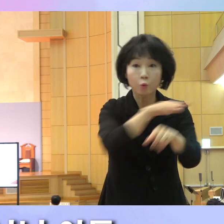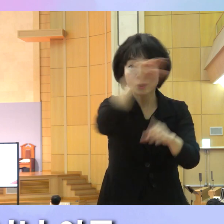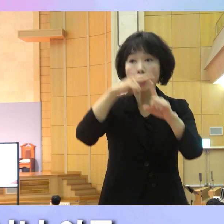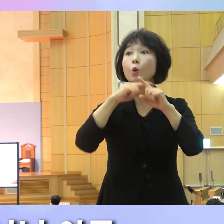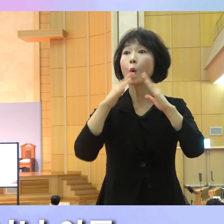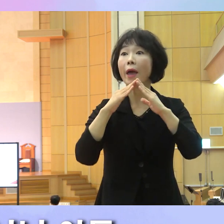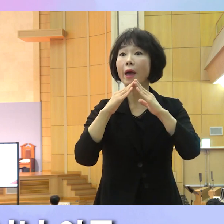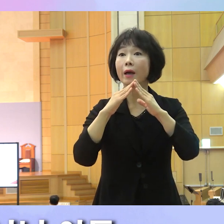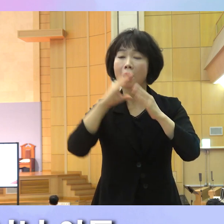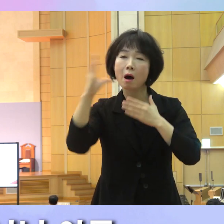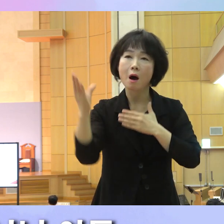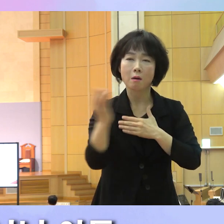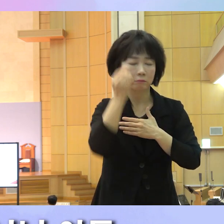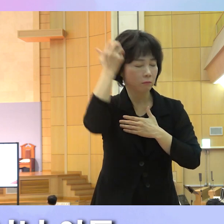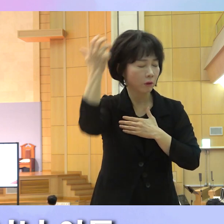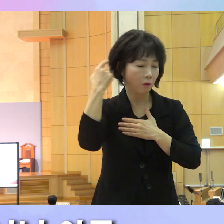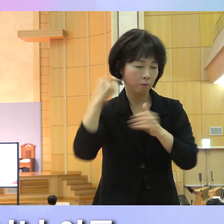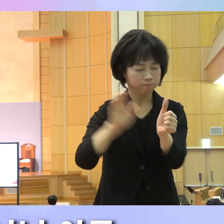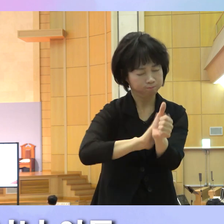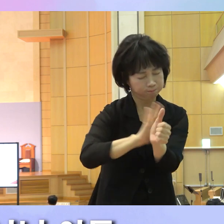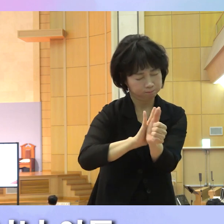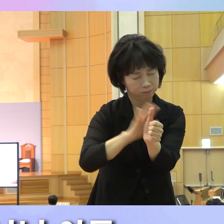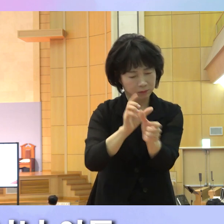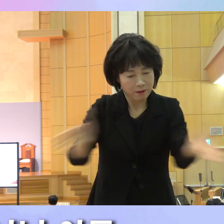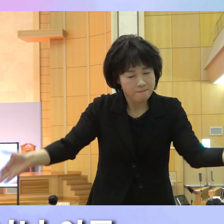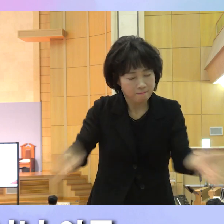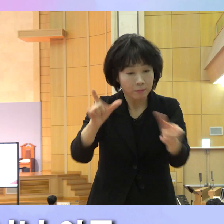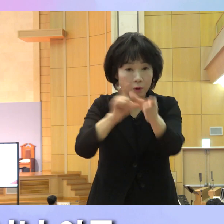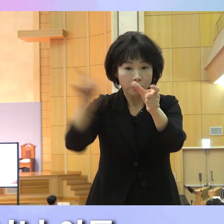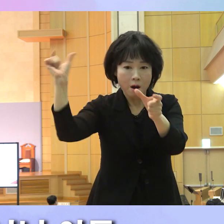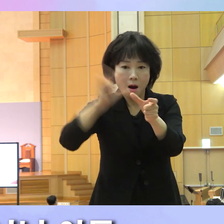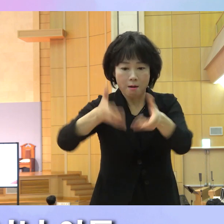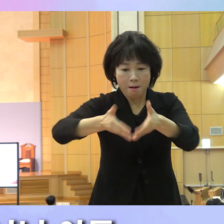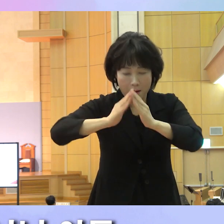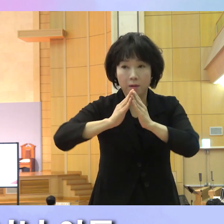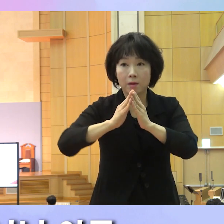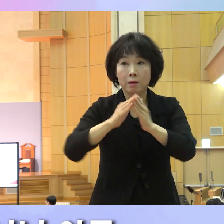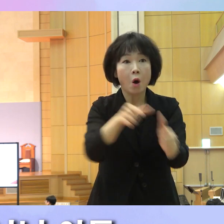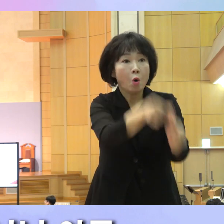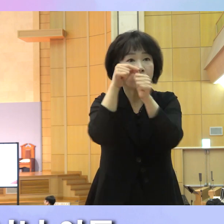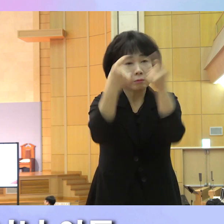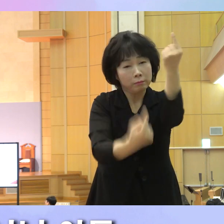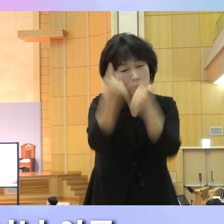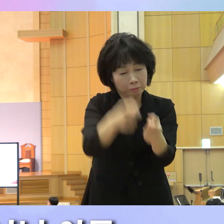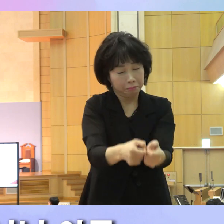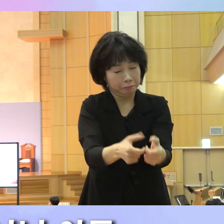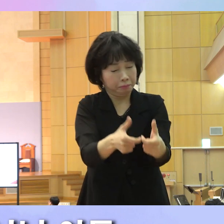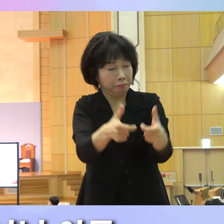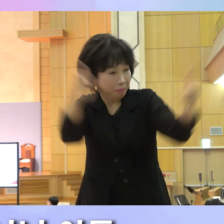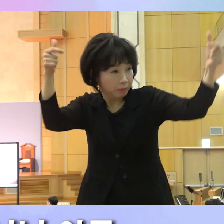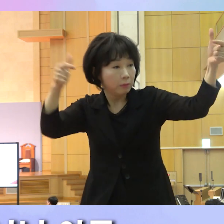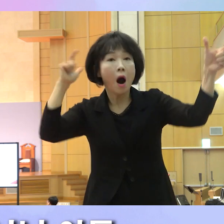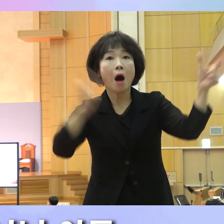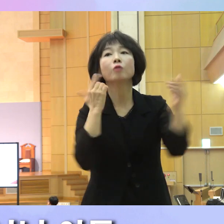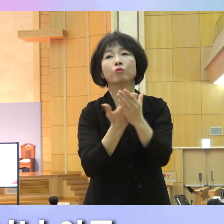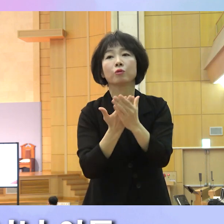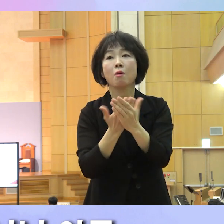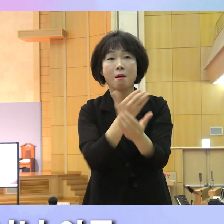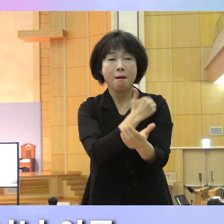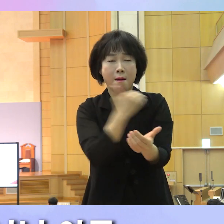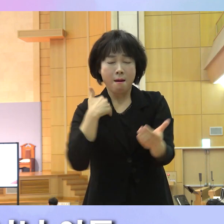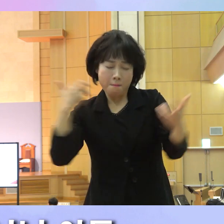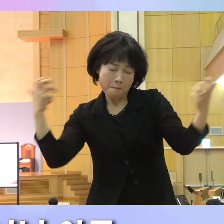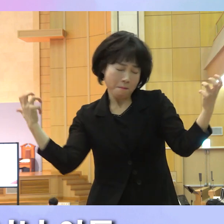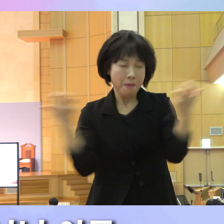녹산교회가 성령의 이루와 후원으로 더 든든히 서가고 구원의 수가 날로 더하게 하여 주옵시고 전이 차고 더